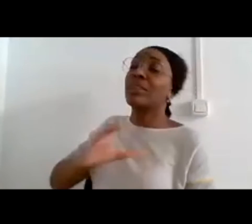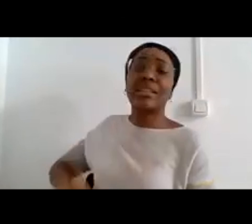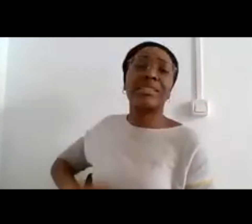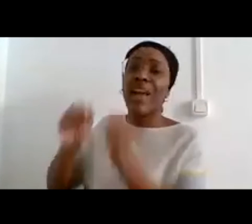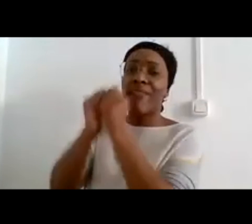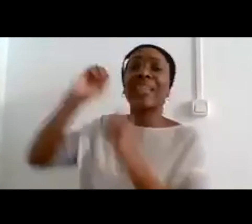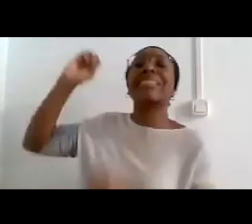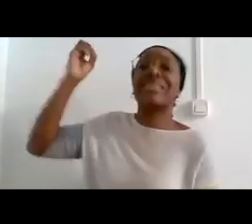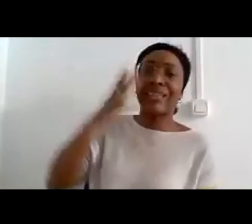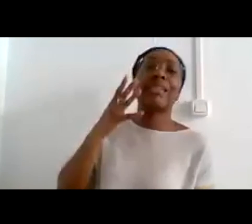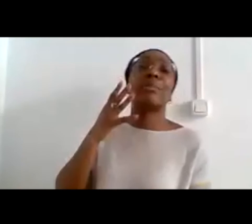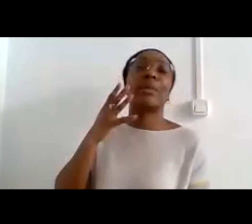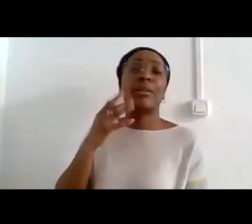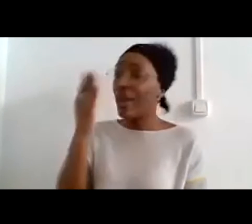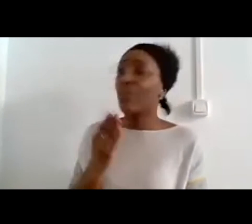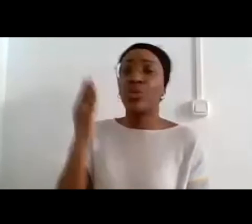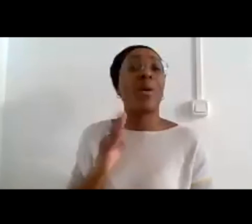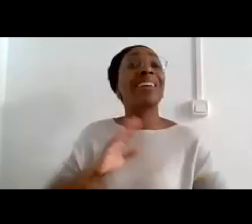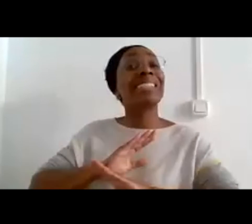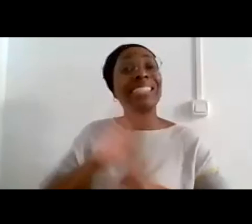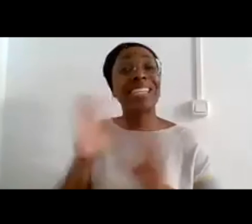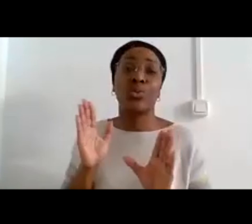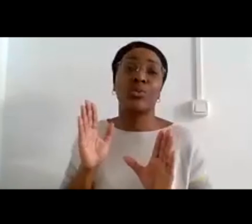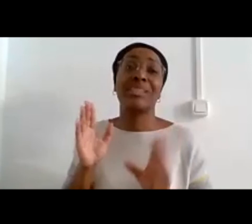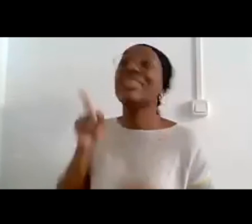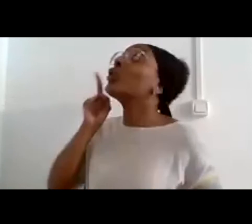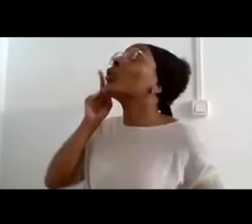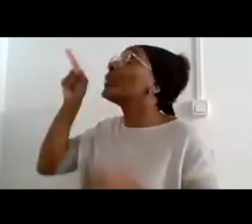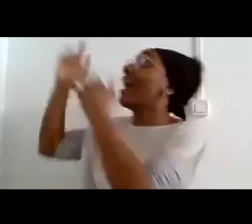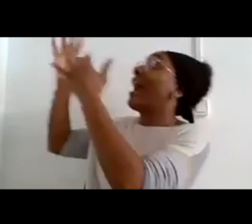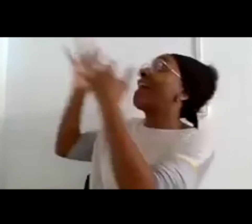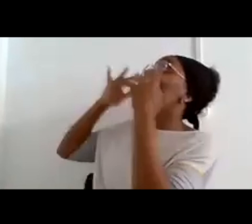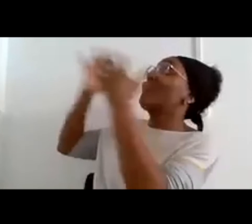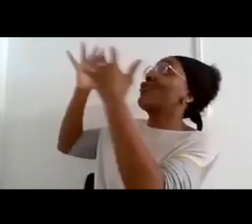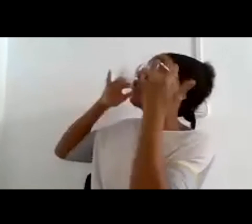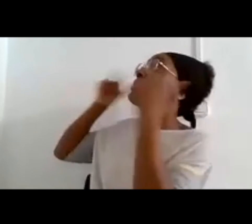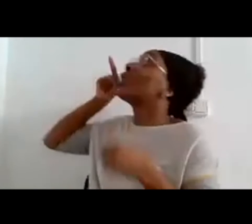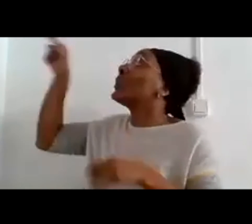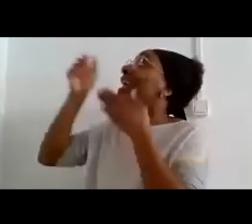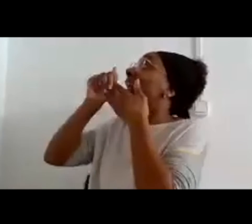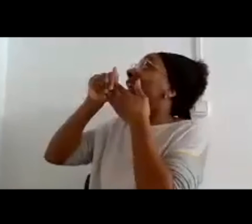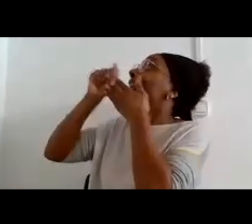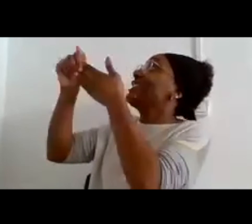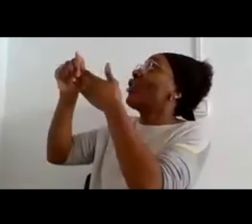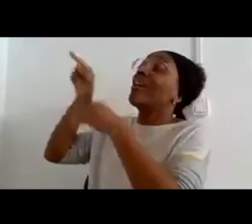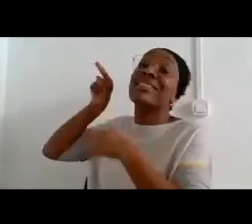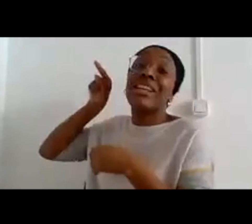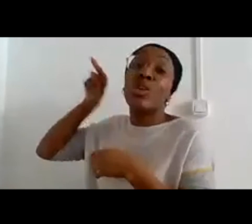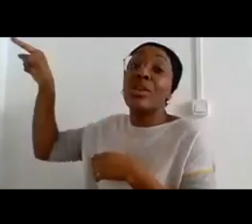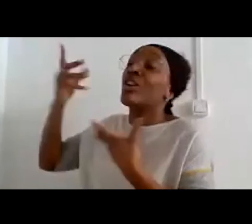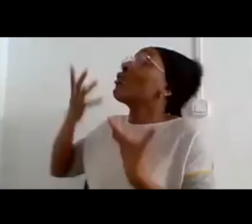Saint-Esprit. C'est lui notre influenceur, c'est lui notre leader, c'est lui notre